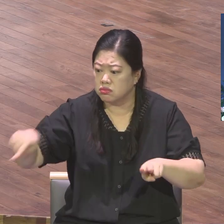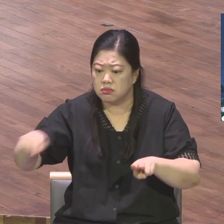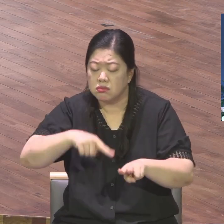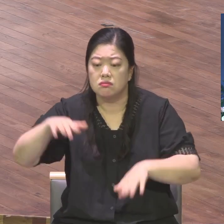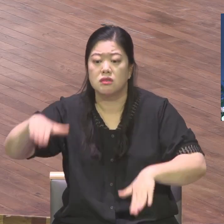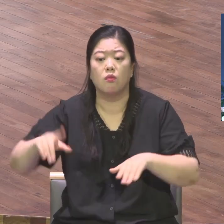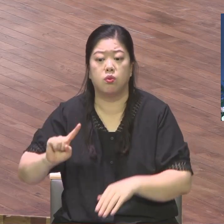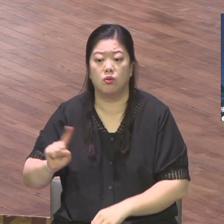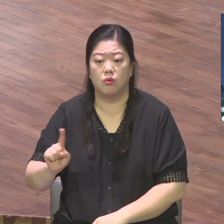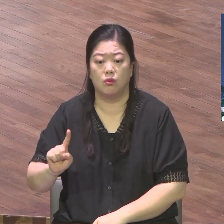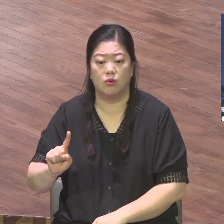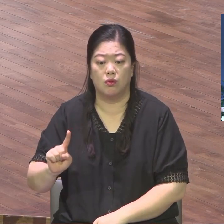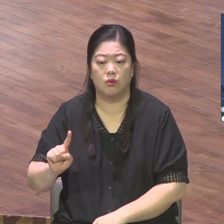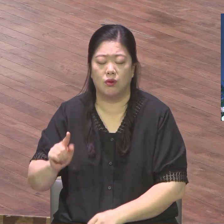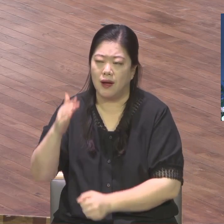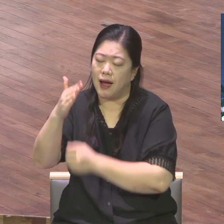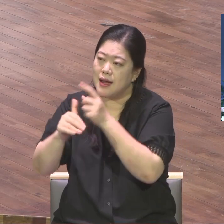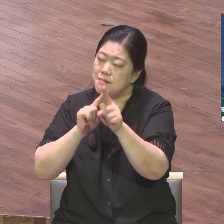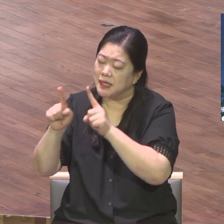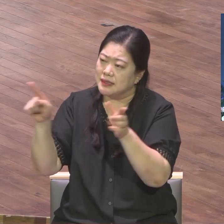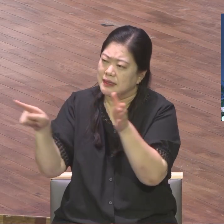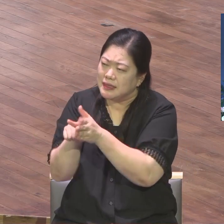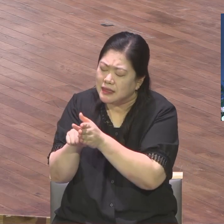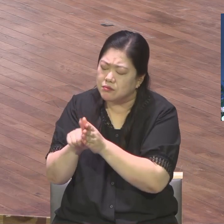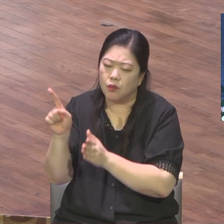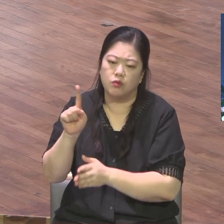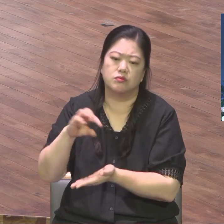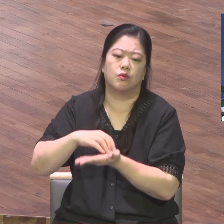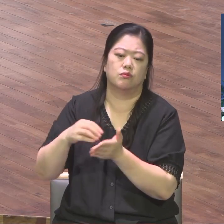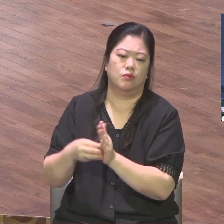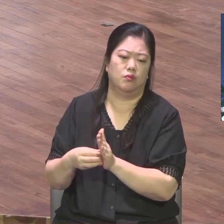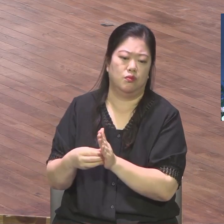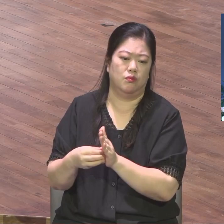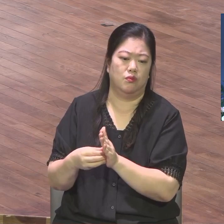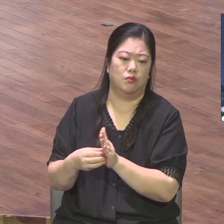믿느냐, 얼마나 하나님의 말씀을 믿느냐,